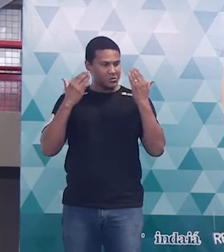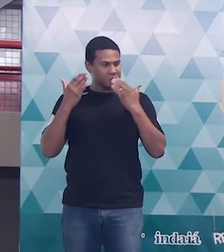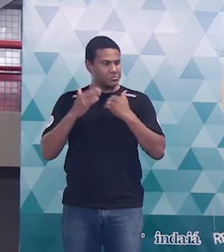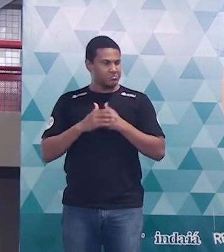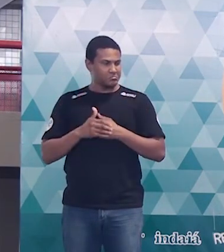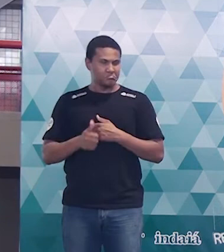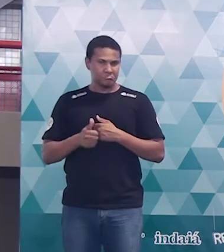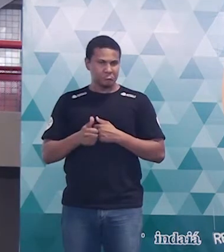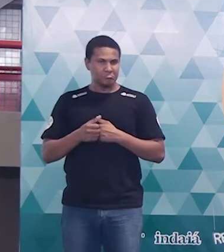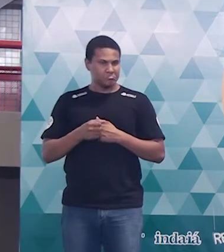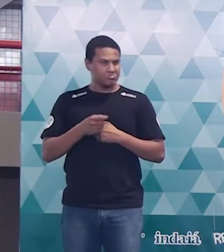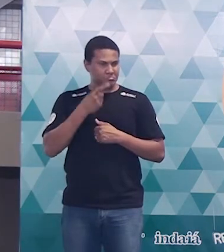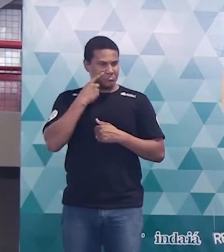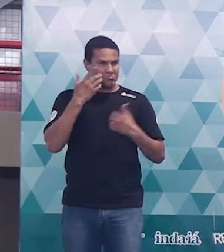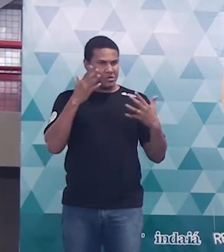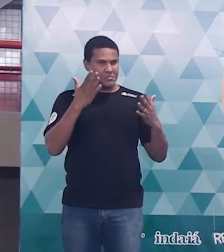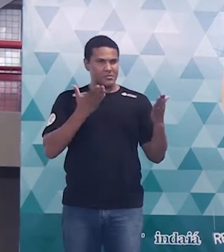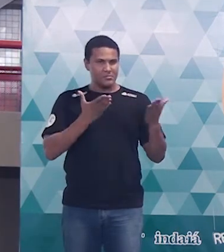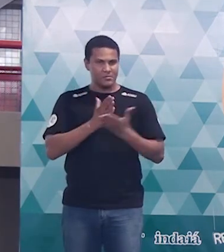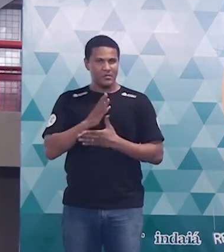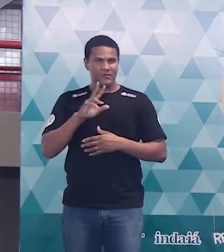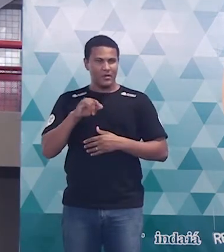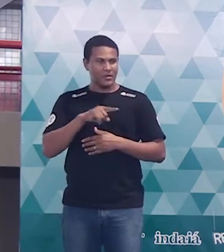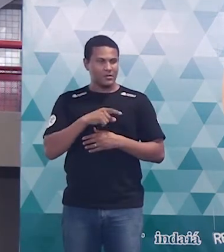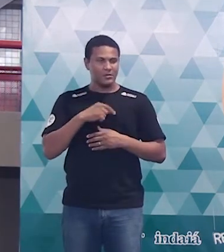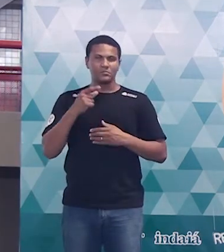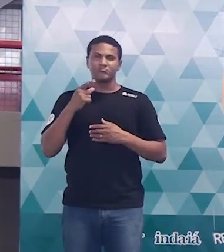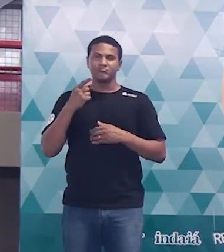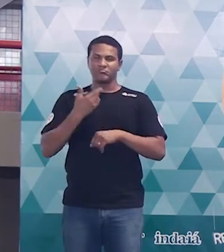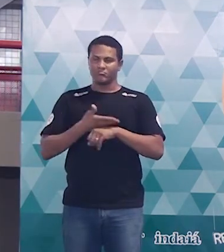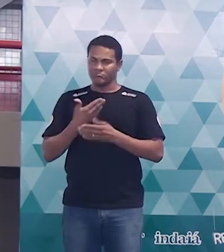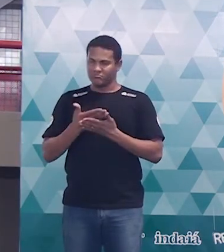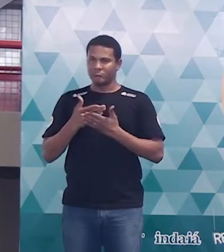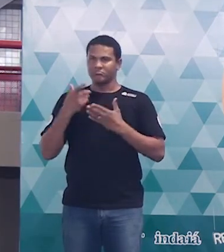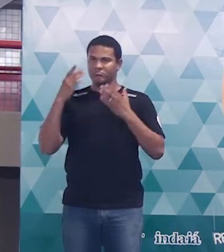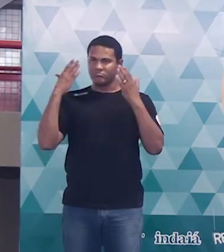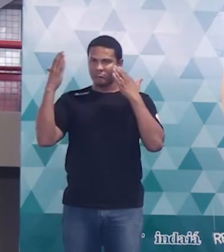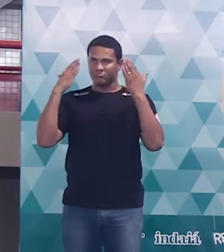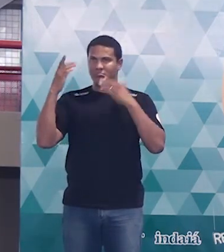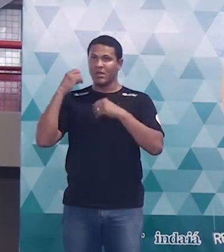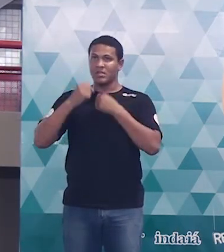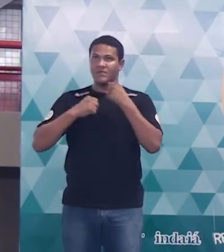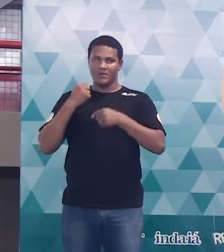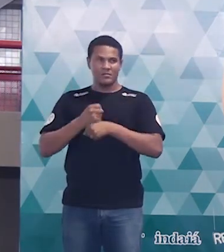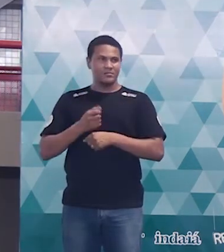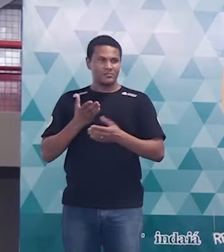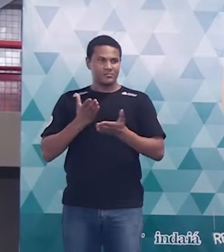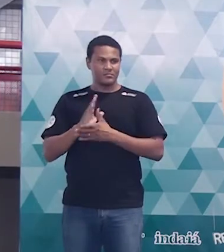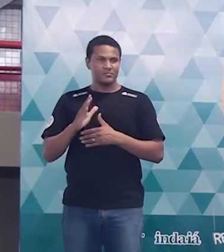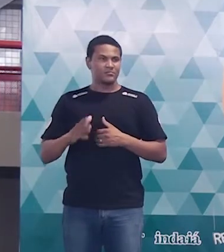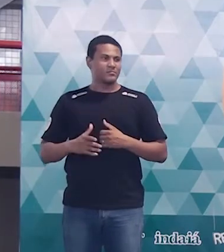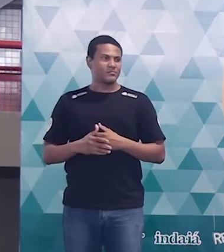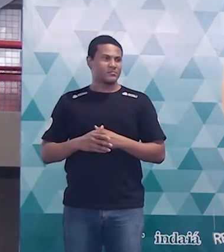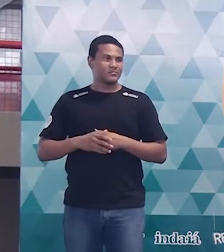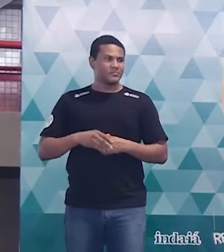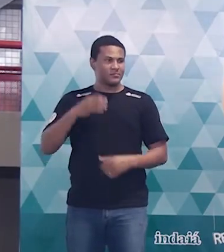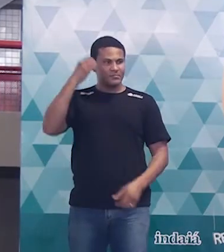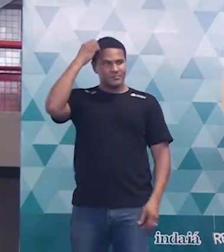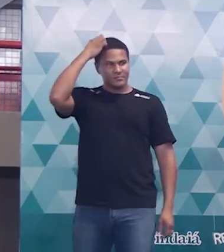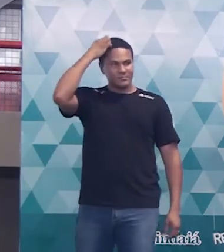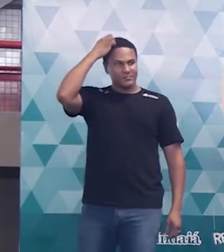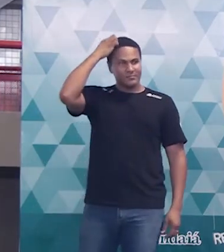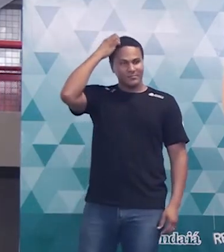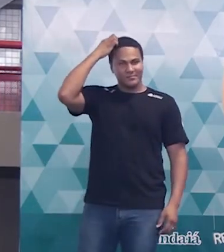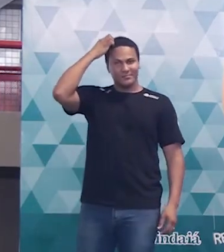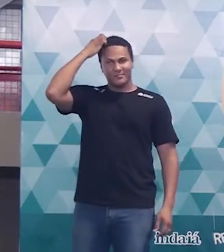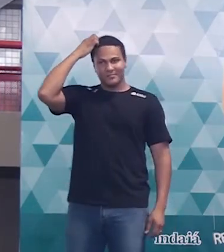Psicologia? Ótimo, parabéns, Sara. Vai ser estudante de psicologia ano que vem, se Deus quiser. Bom,